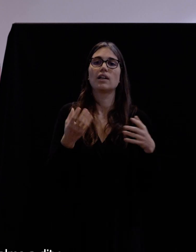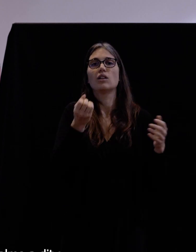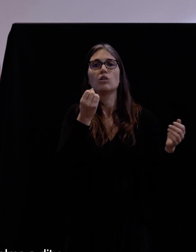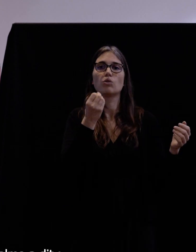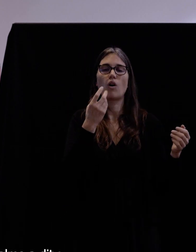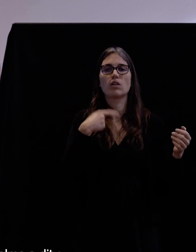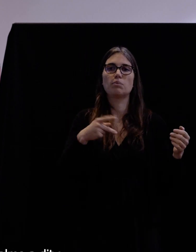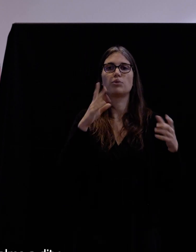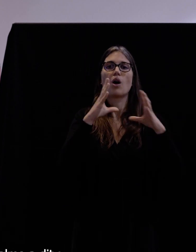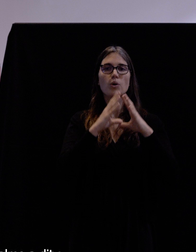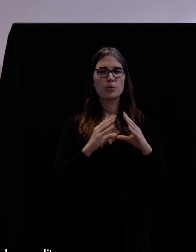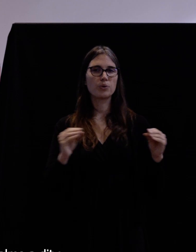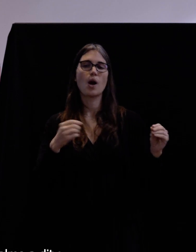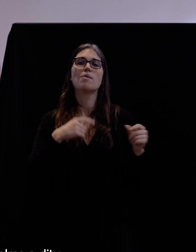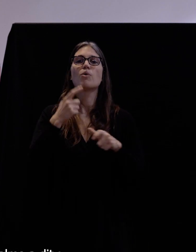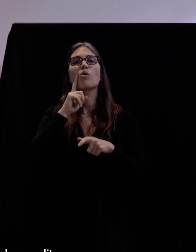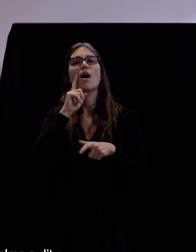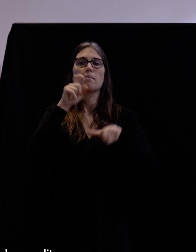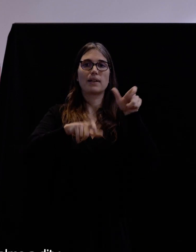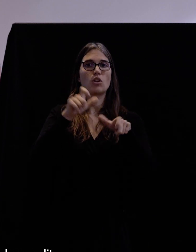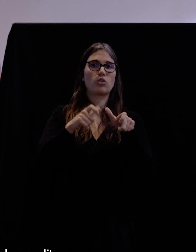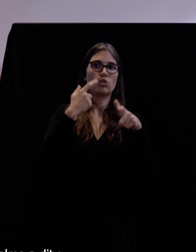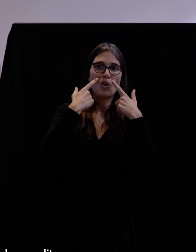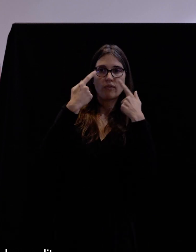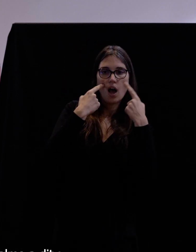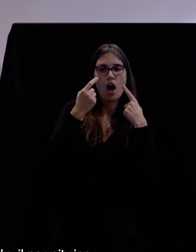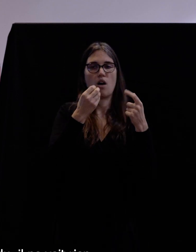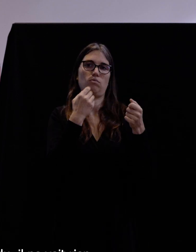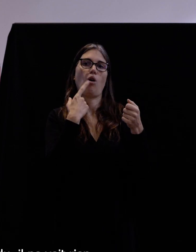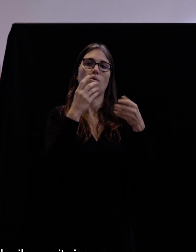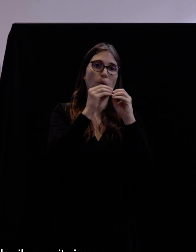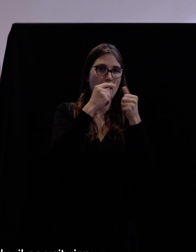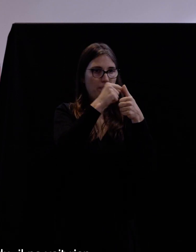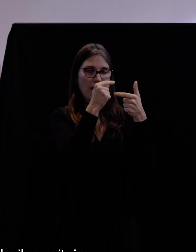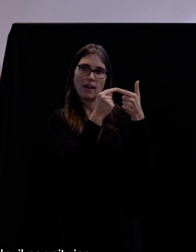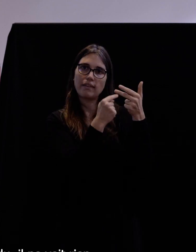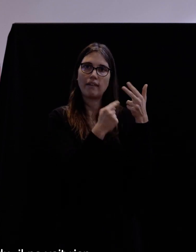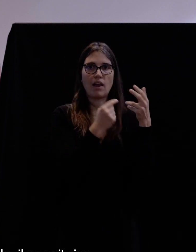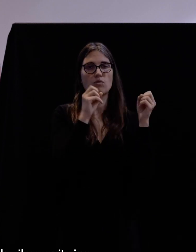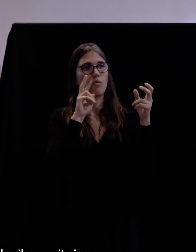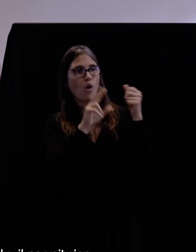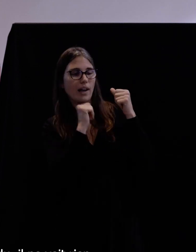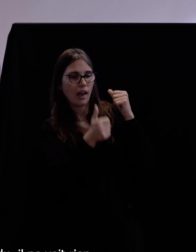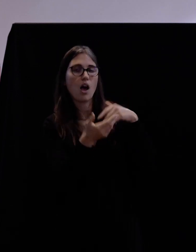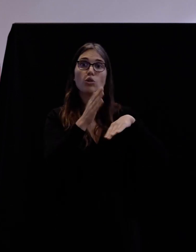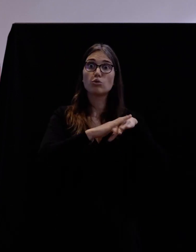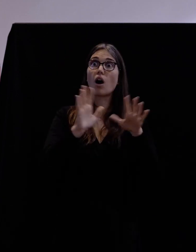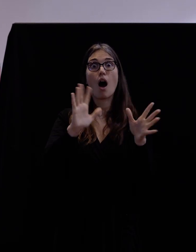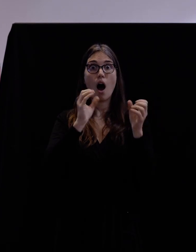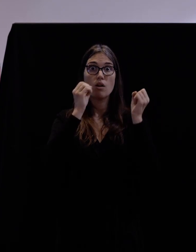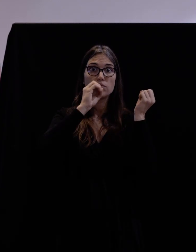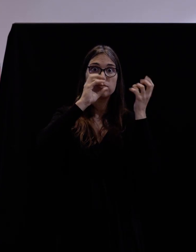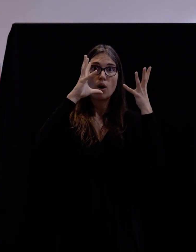morale, parce que l'ophtalmo a dit il a une micro-ophtalmie, il a un colobome étendu, il voit rien, et puis finalement, c'est pas vrai, la